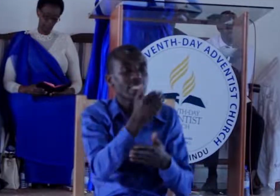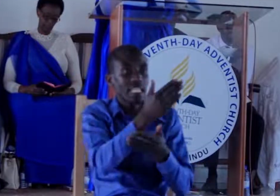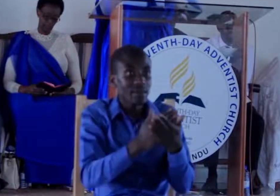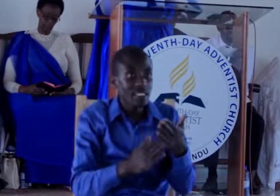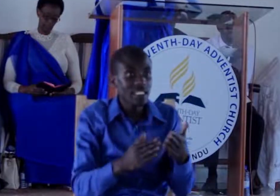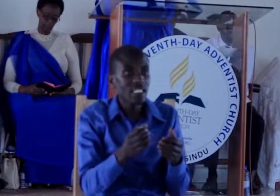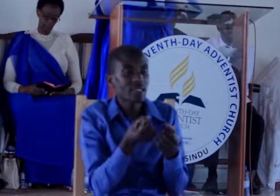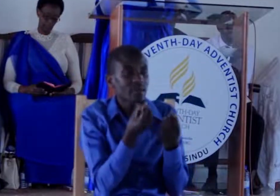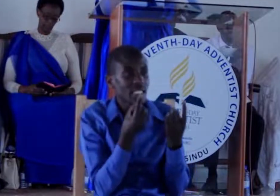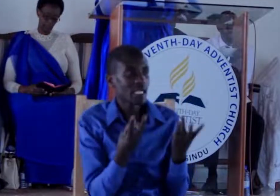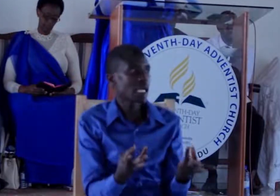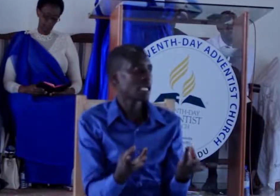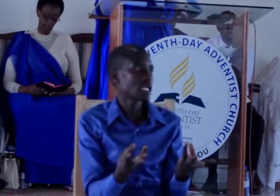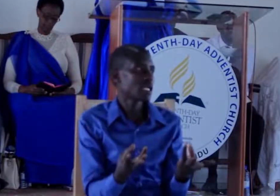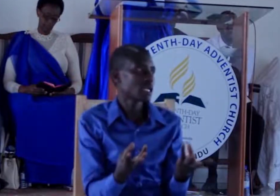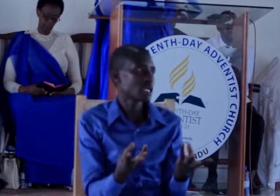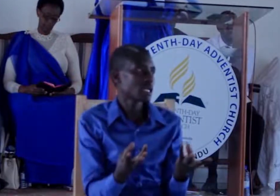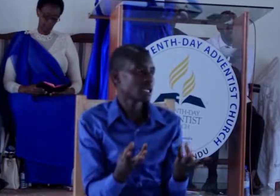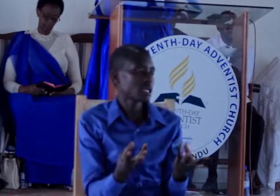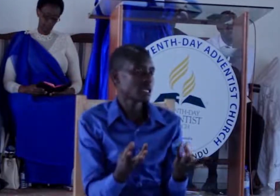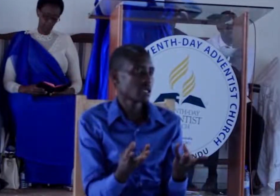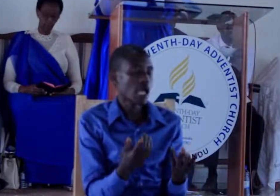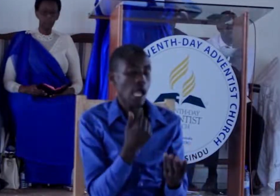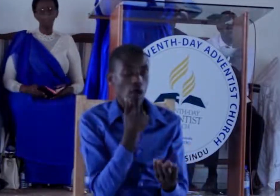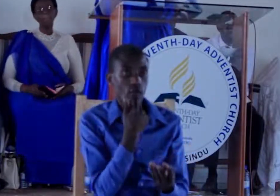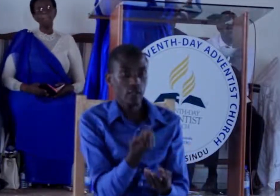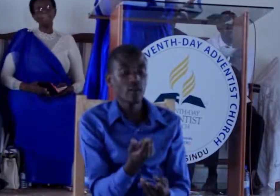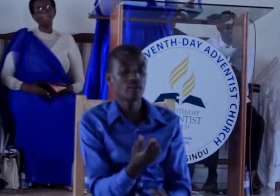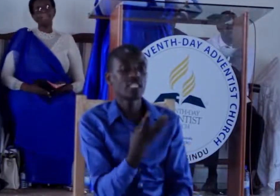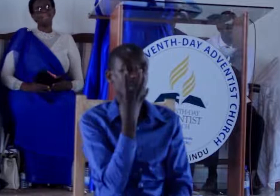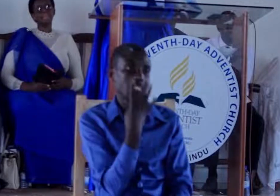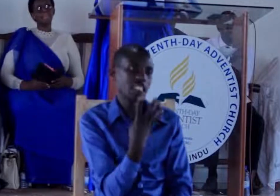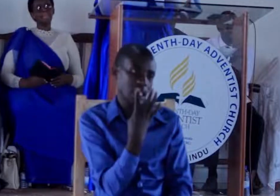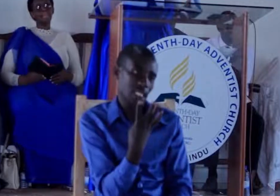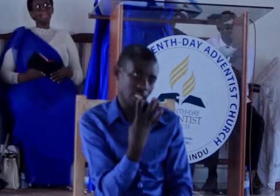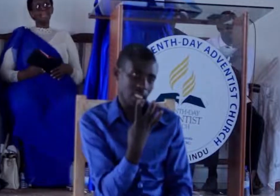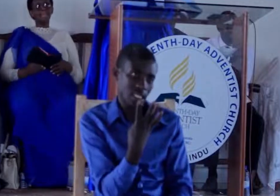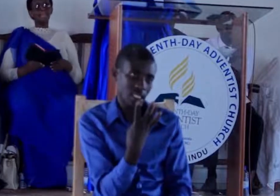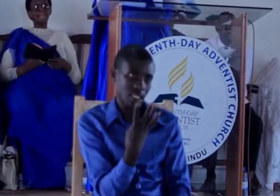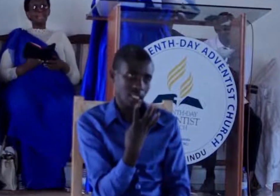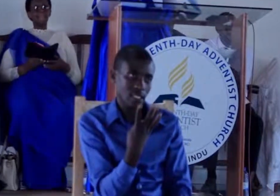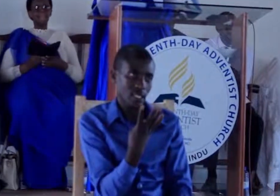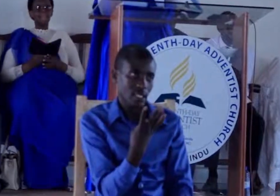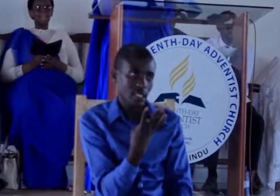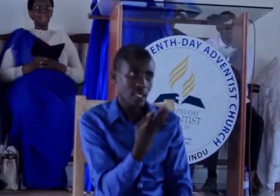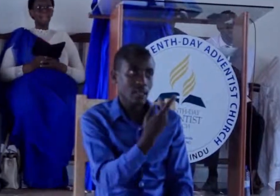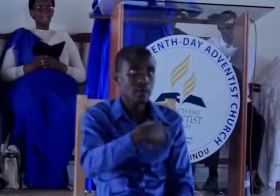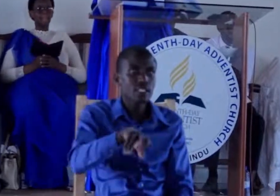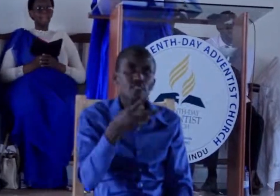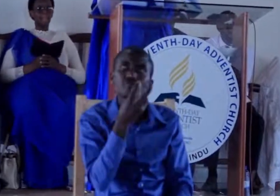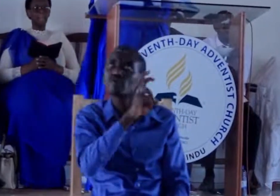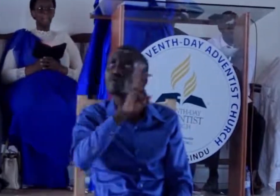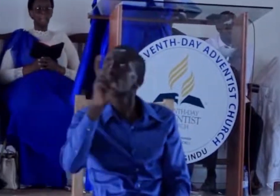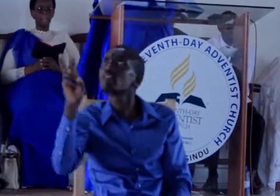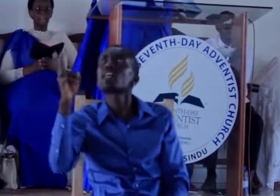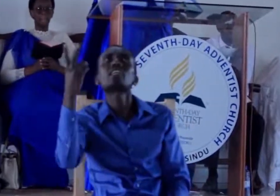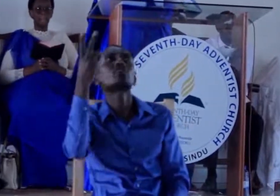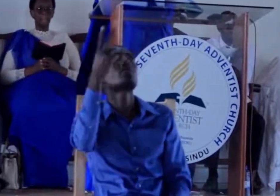twihute. In? Bine. Mwese murabona inyubako ufite ibice bine?